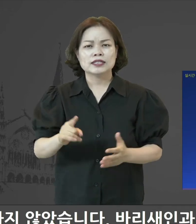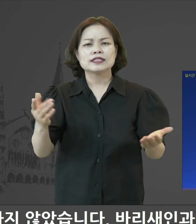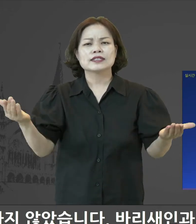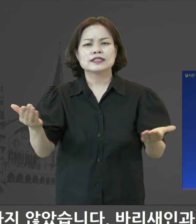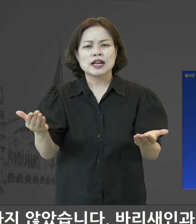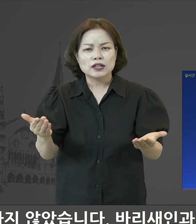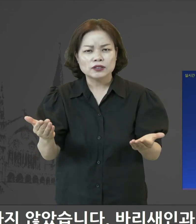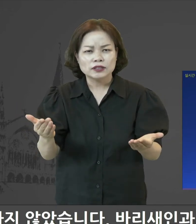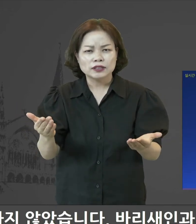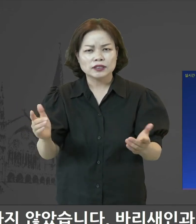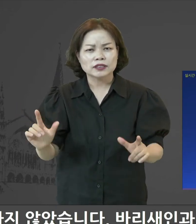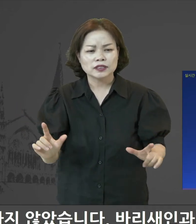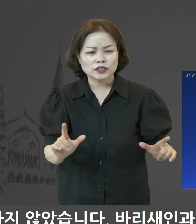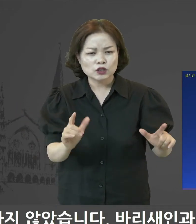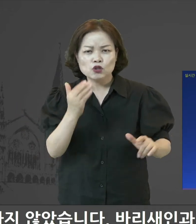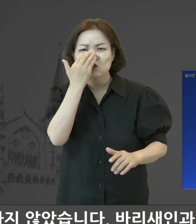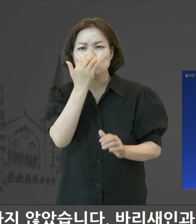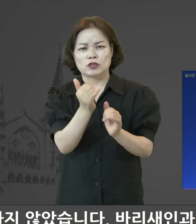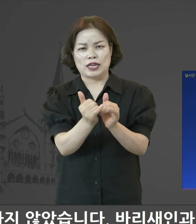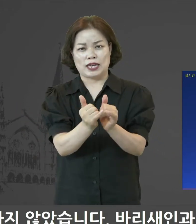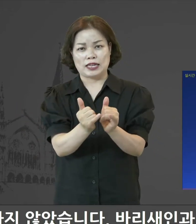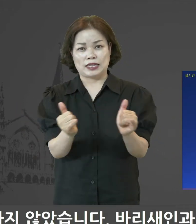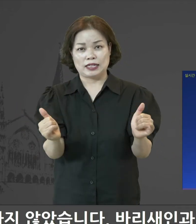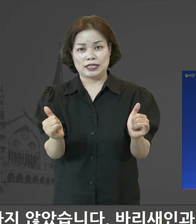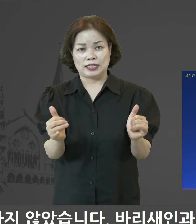사건을 지내면서 유대인의